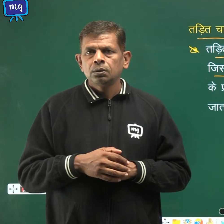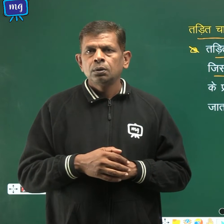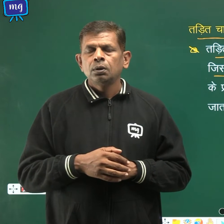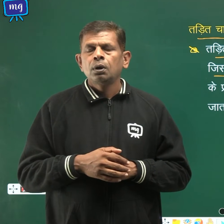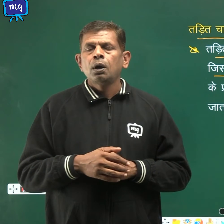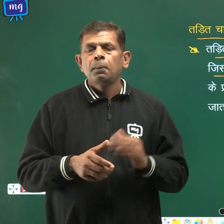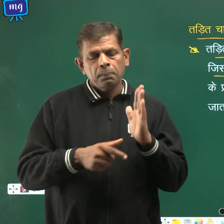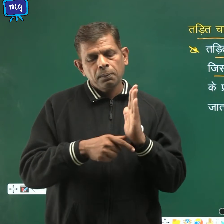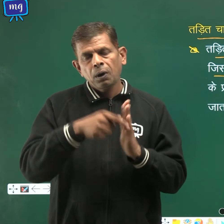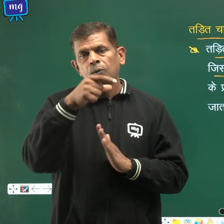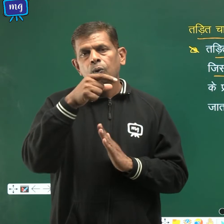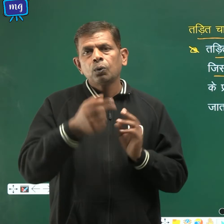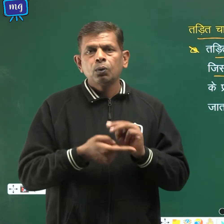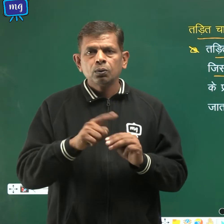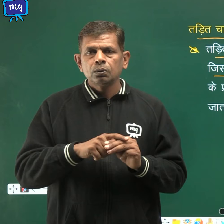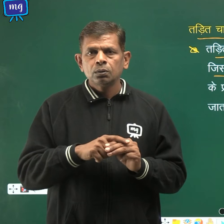भवनों को